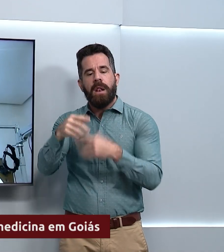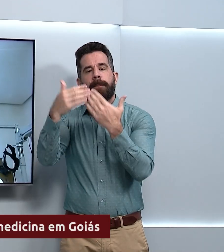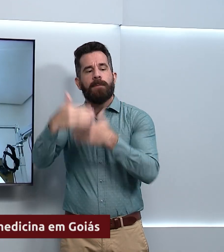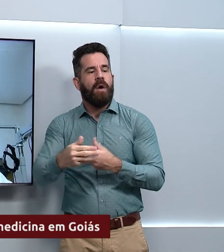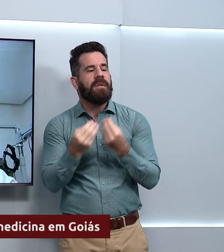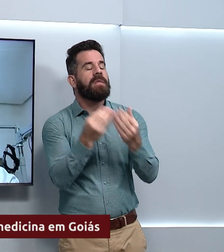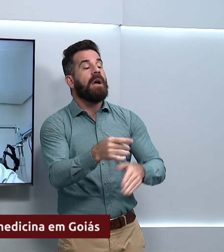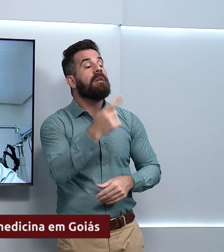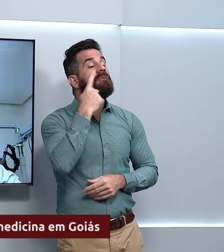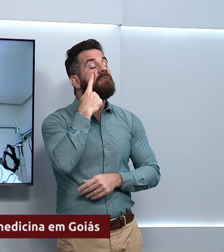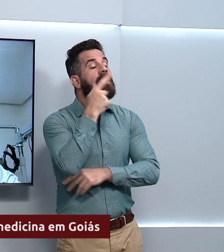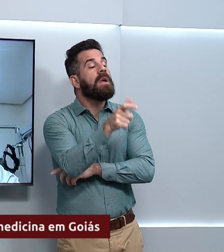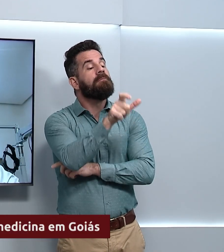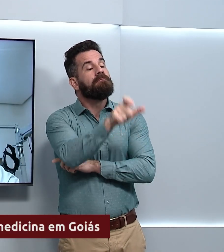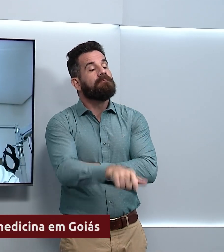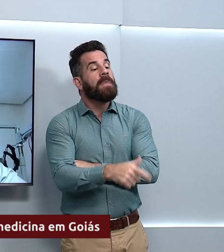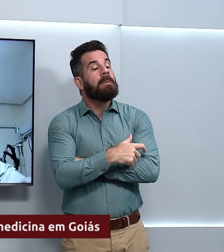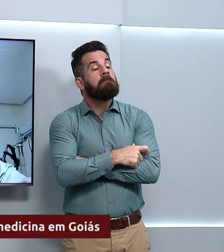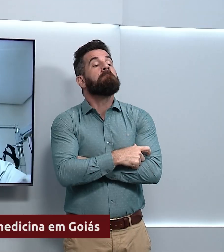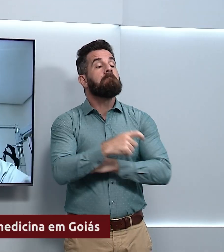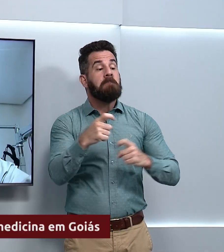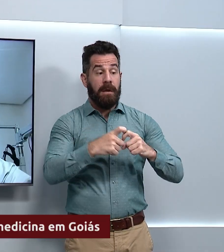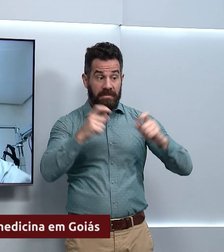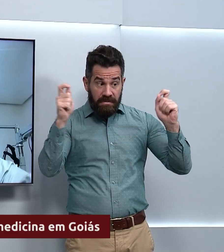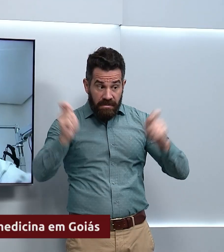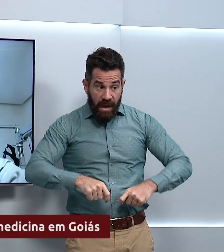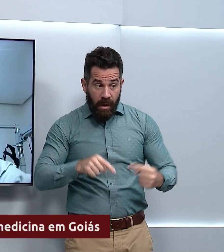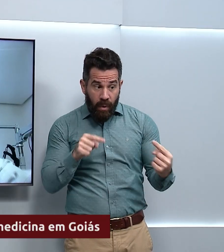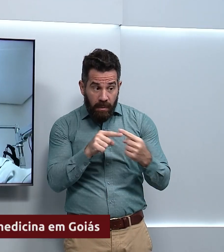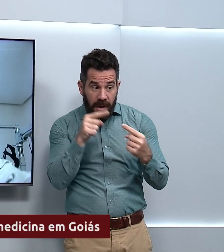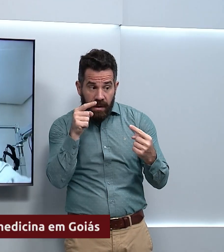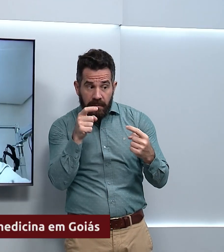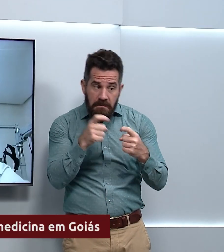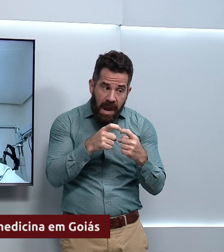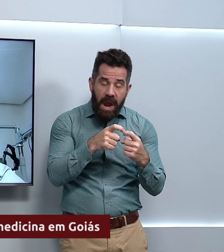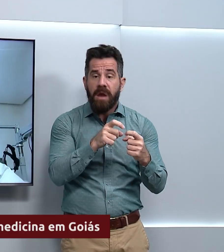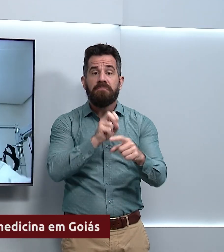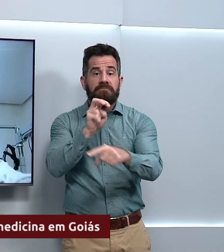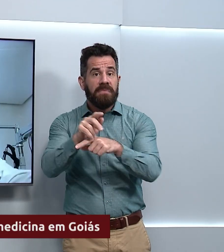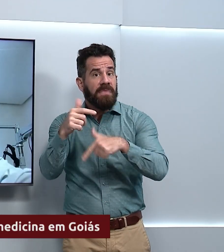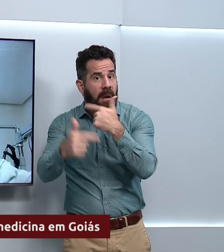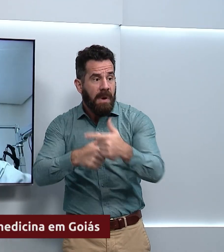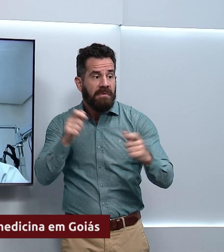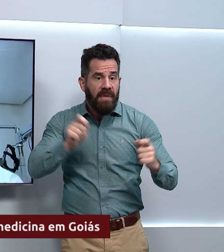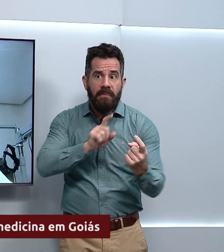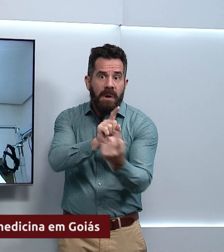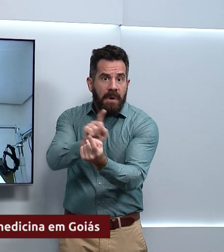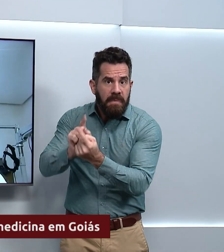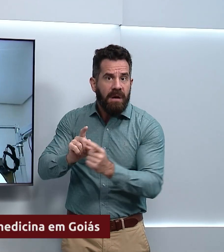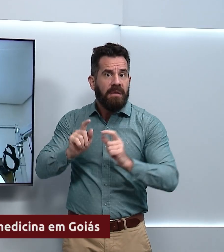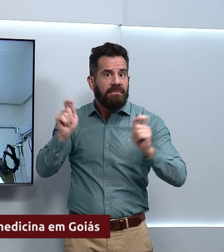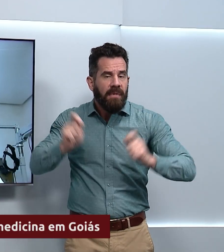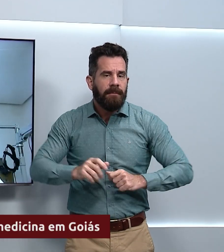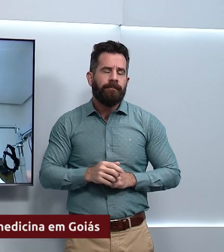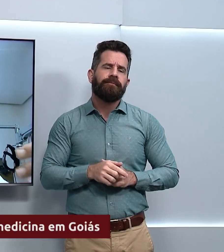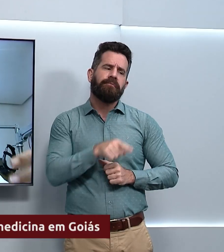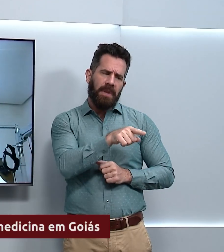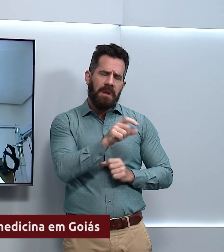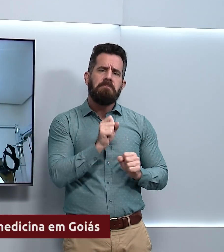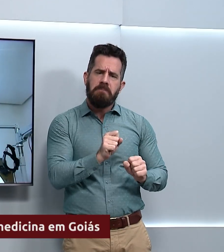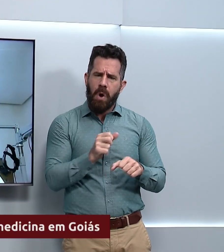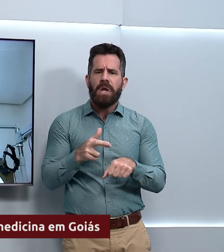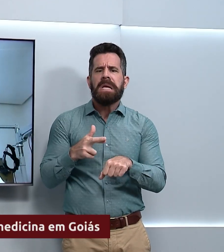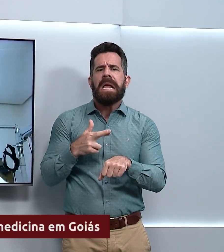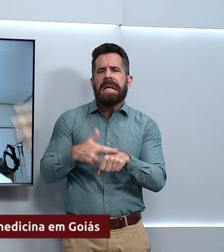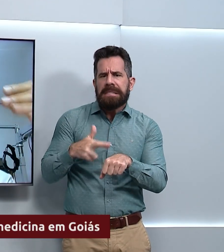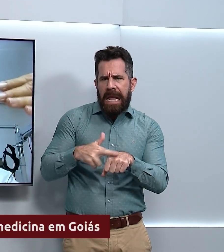pronto para atender a sociedade, onde ele vai trabalhar. Ele pode fazer uma residência médica? Pode fazer